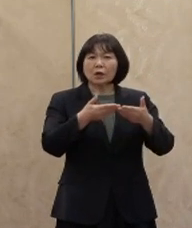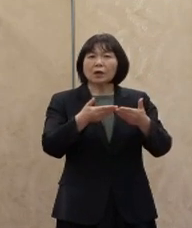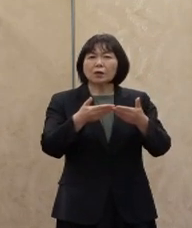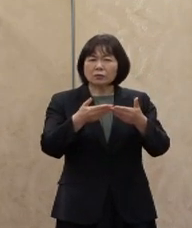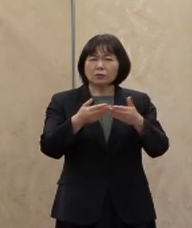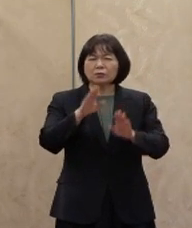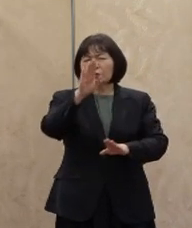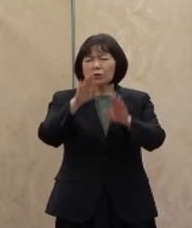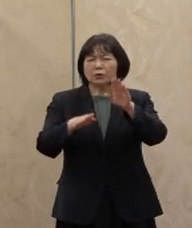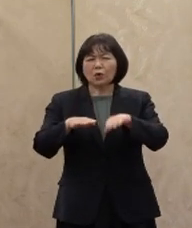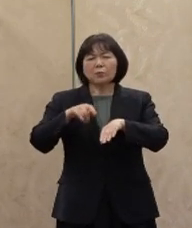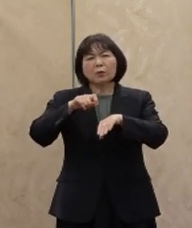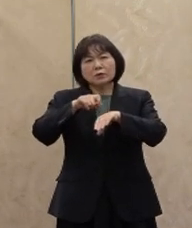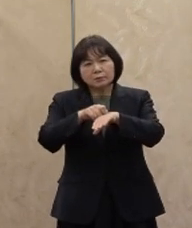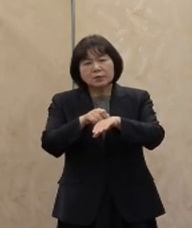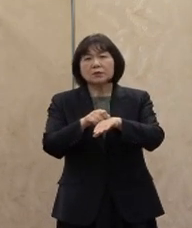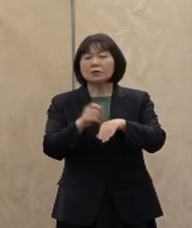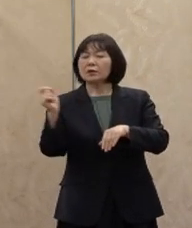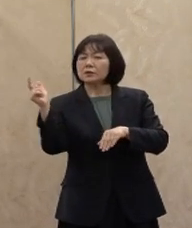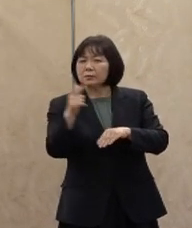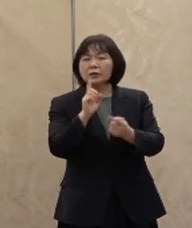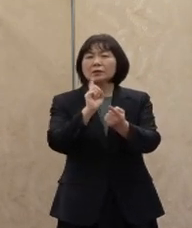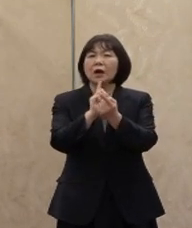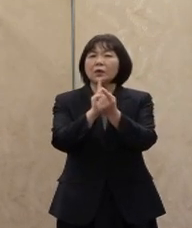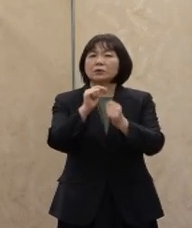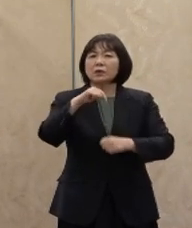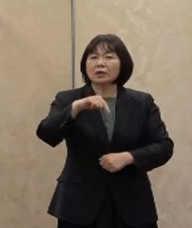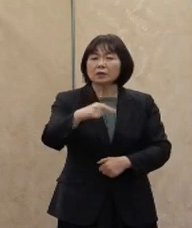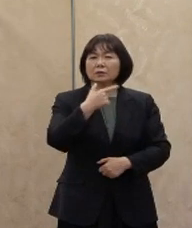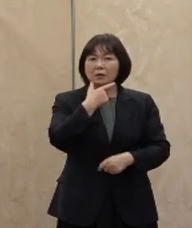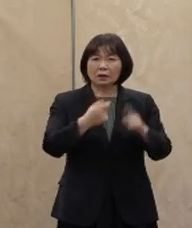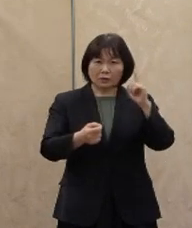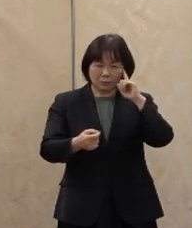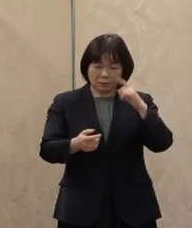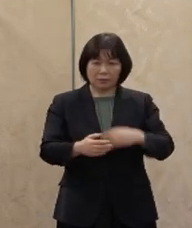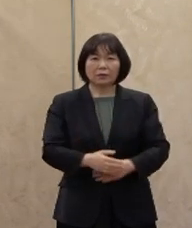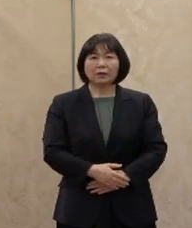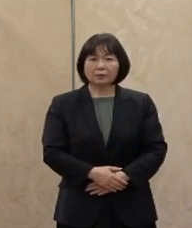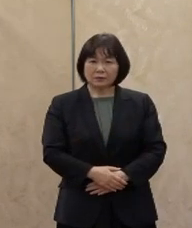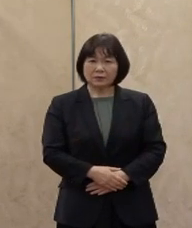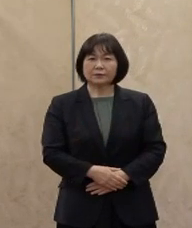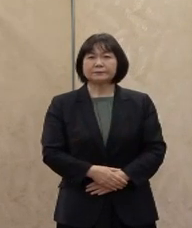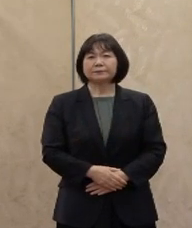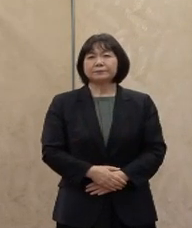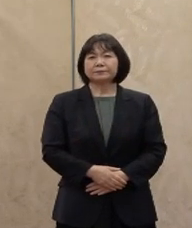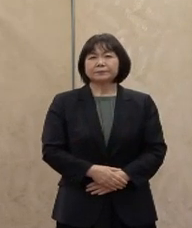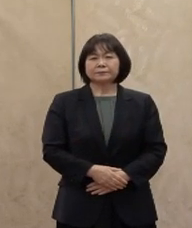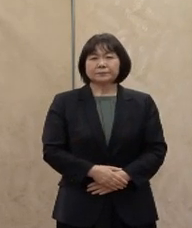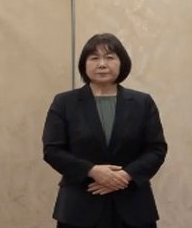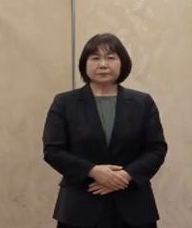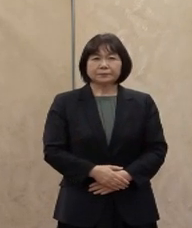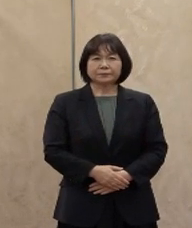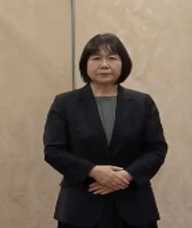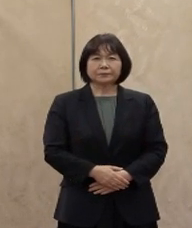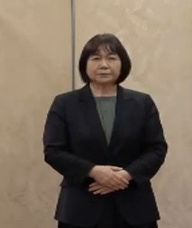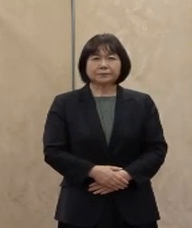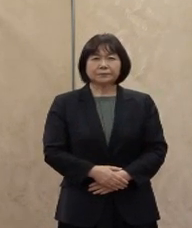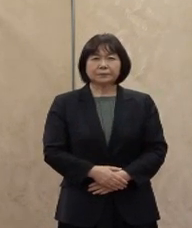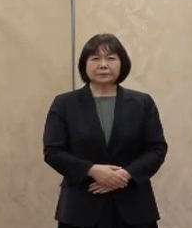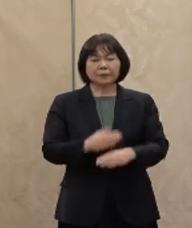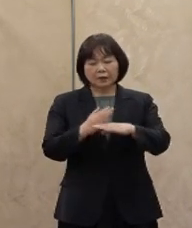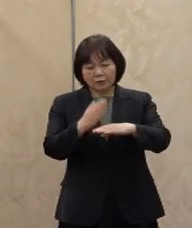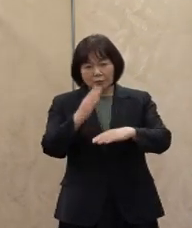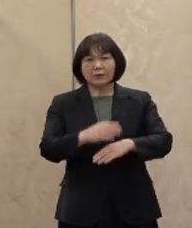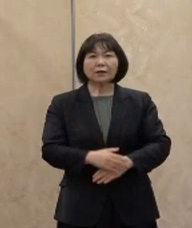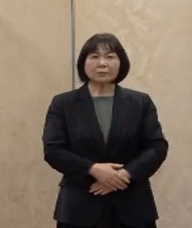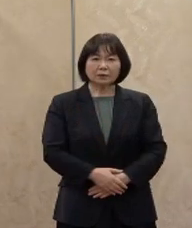から、スピード感を持って対応していくということになろうかと思います。 ありがとうござい